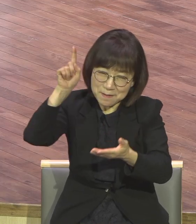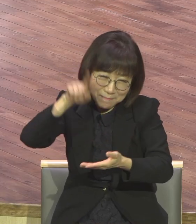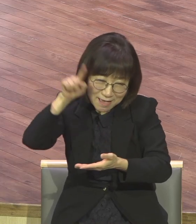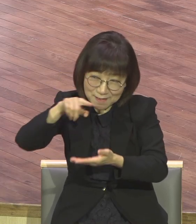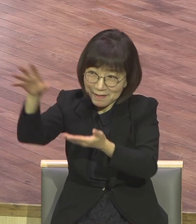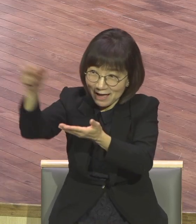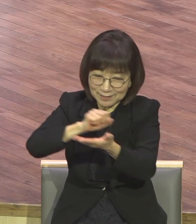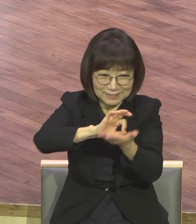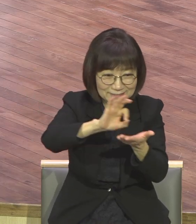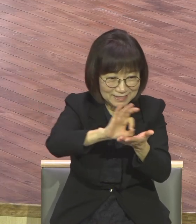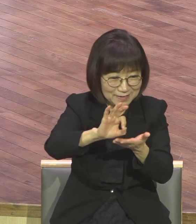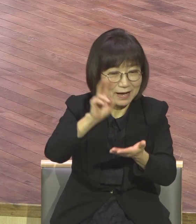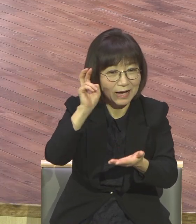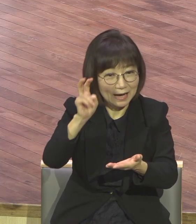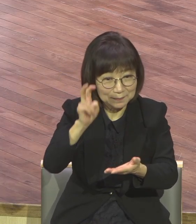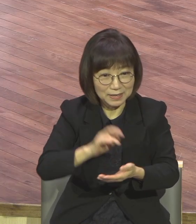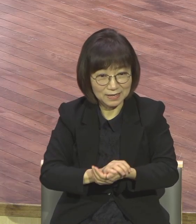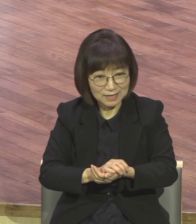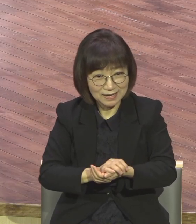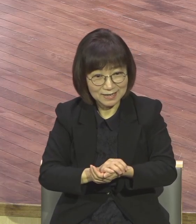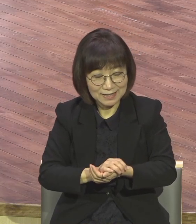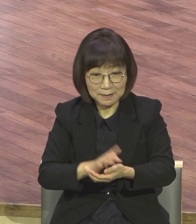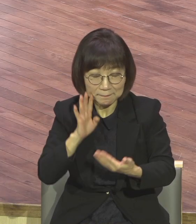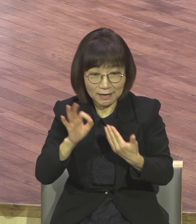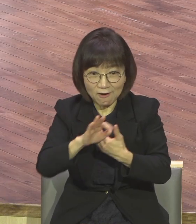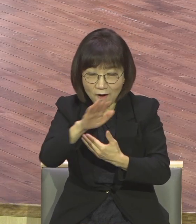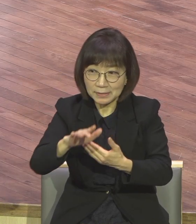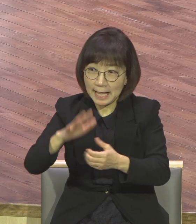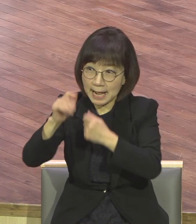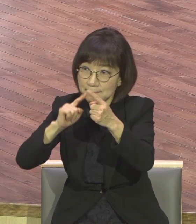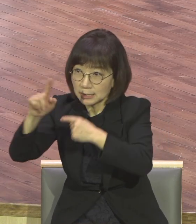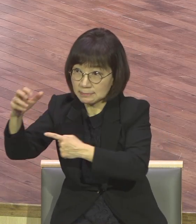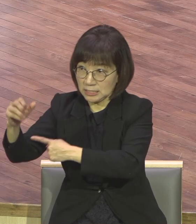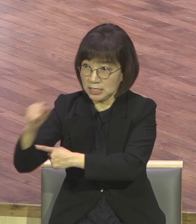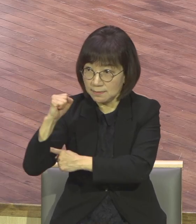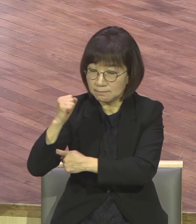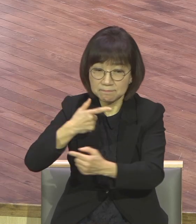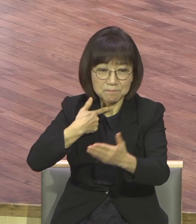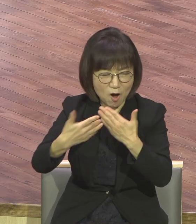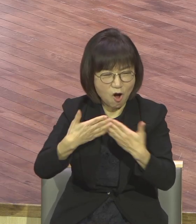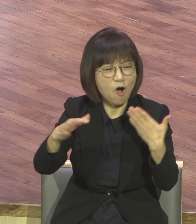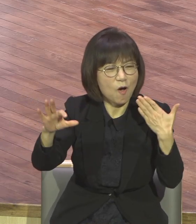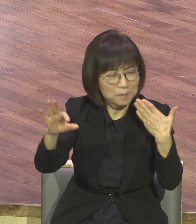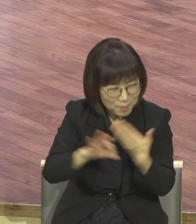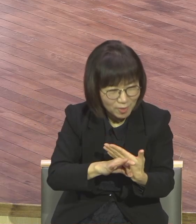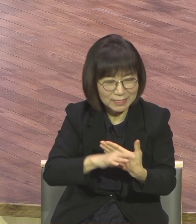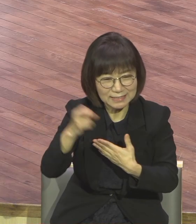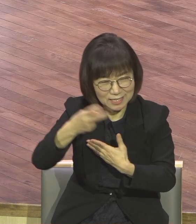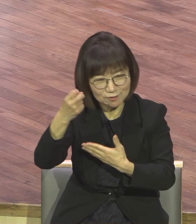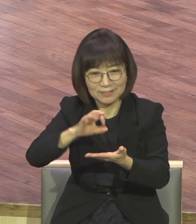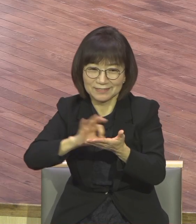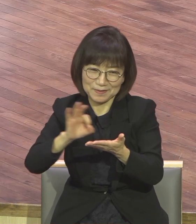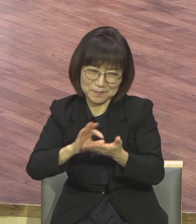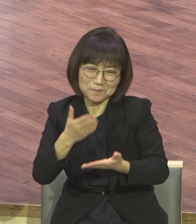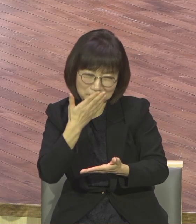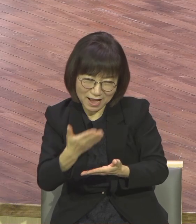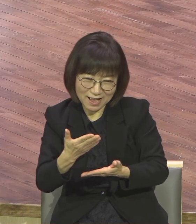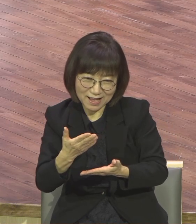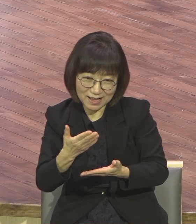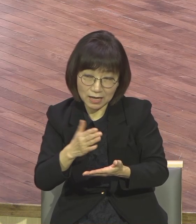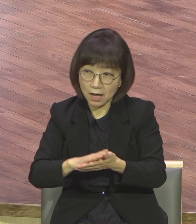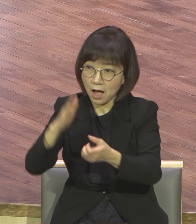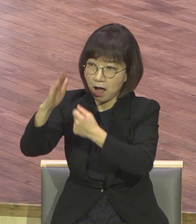말씀을 사용할 때 일어난 처음이었다고 하면 계속 자주 사용할 것이다. 자, 하나님 말씀의 능력을